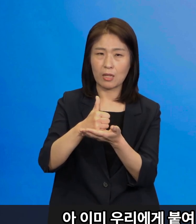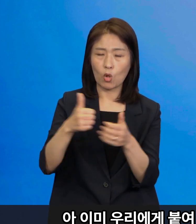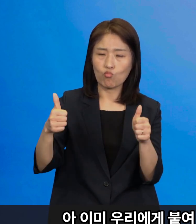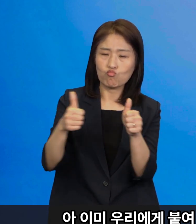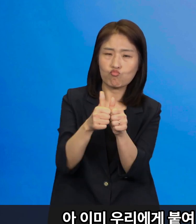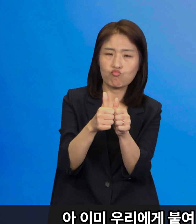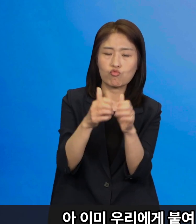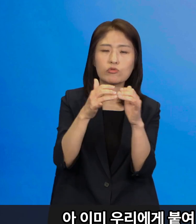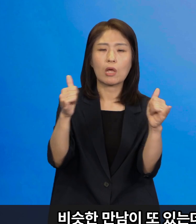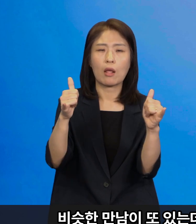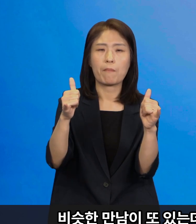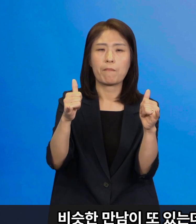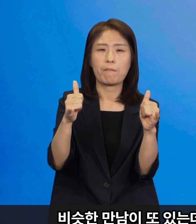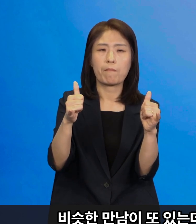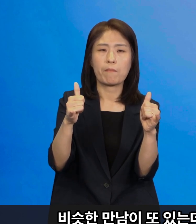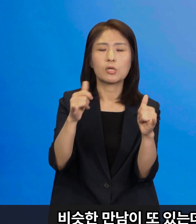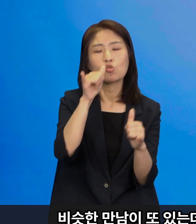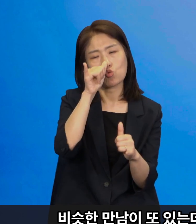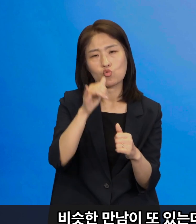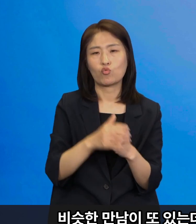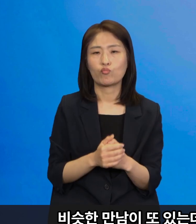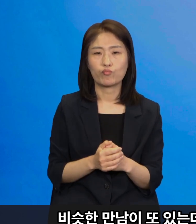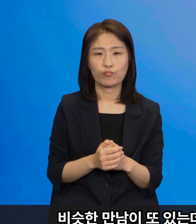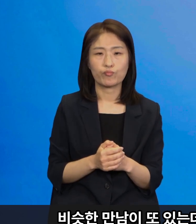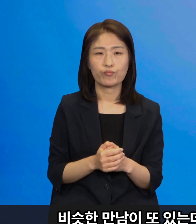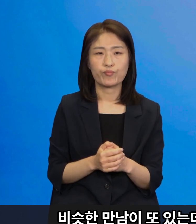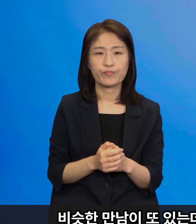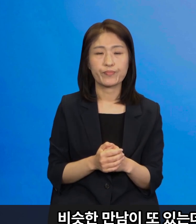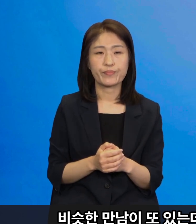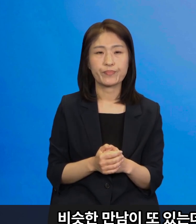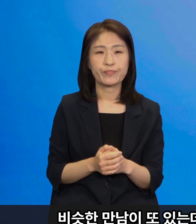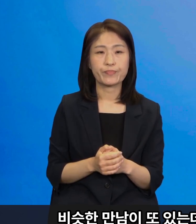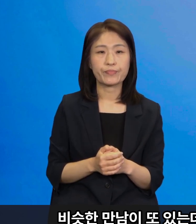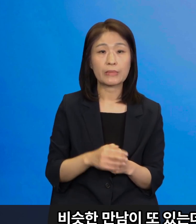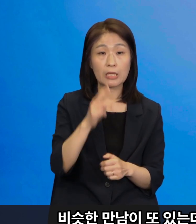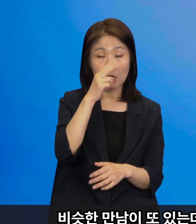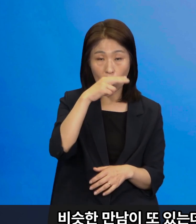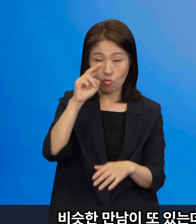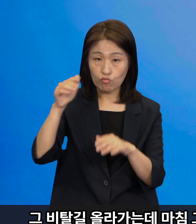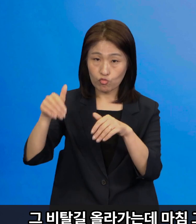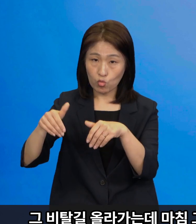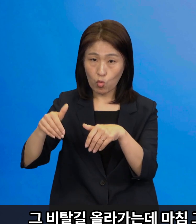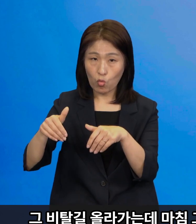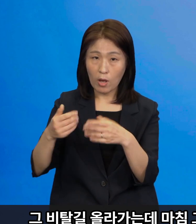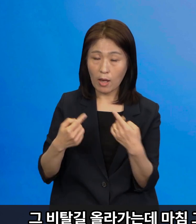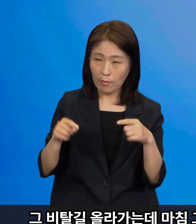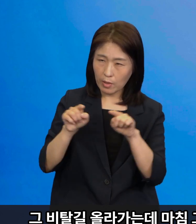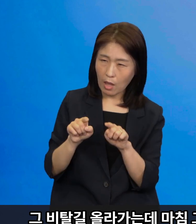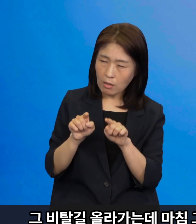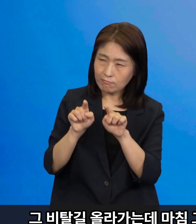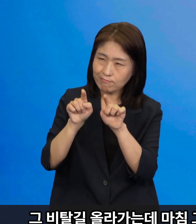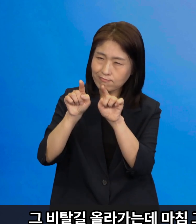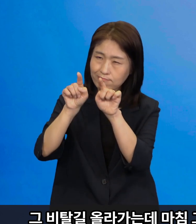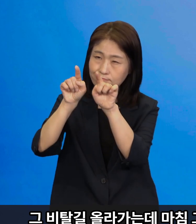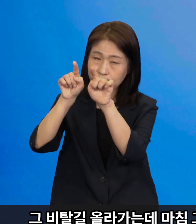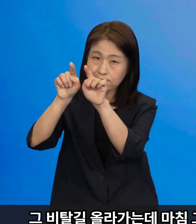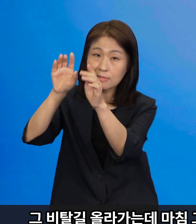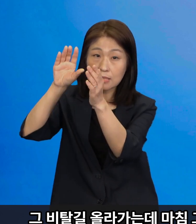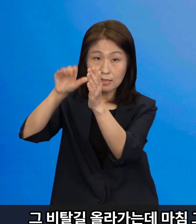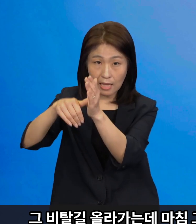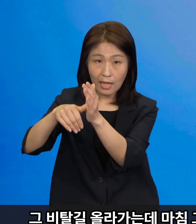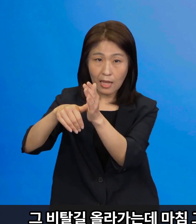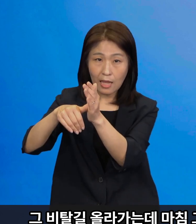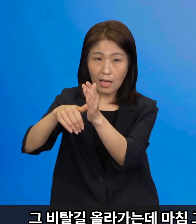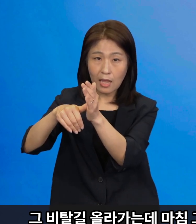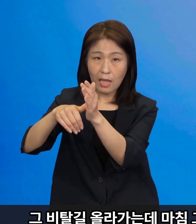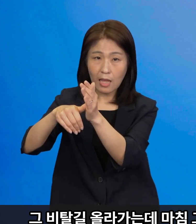알게 되죠. 비슷한 만남이 또 있는데, 사울과 그래서 그 종이 성읍으로 올라가는 그 비탈길을 올라가는데 마침 그